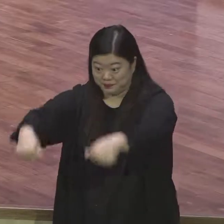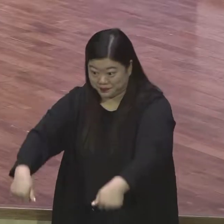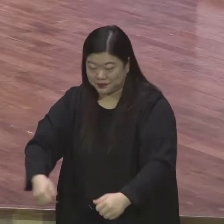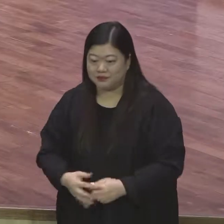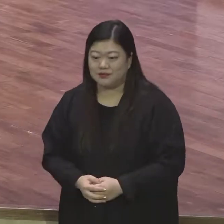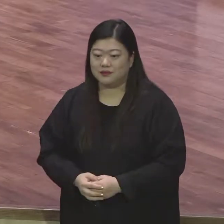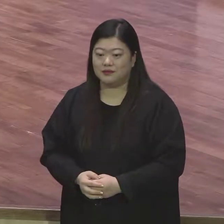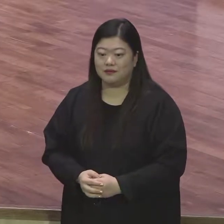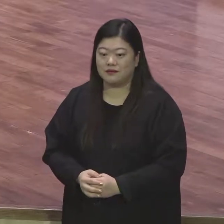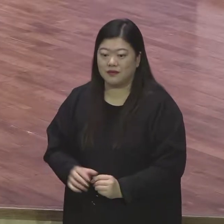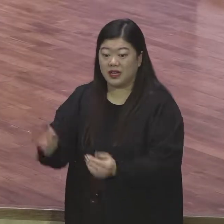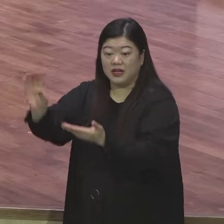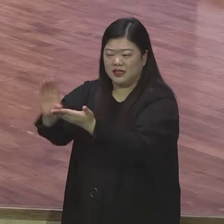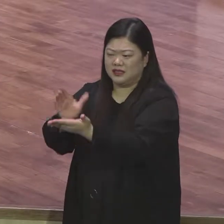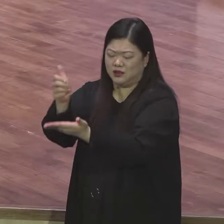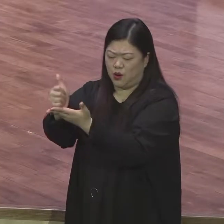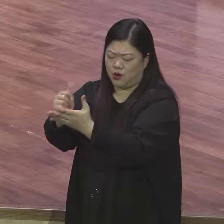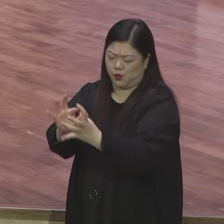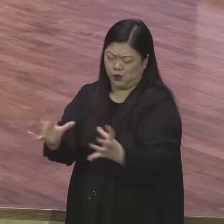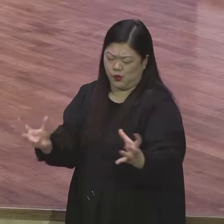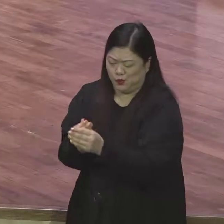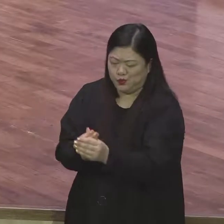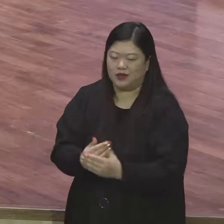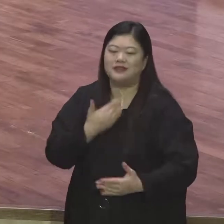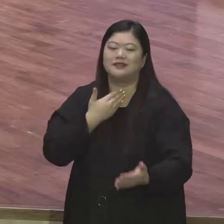그리스도가 그리스도 되는 체험을 합시다.